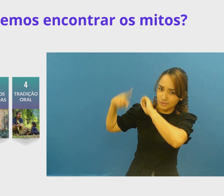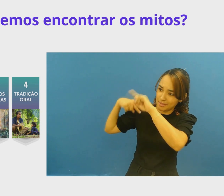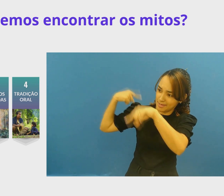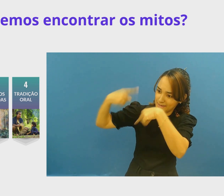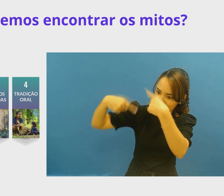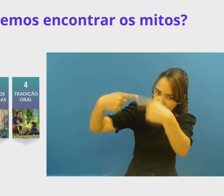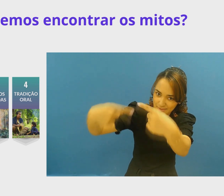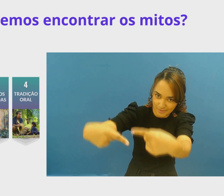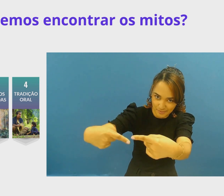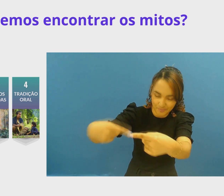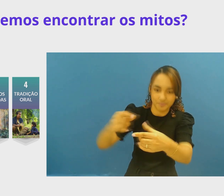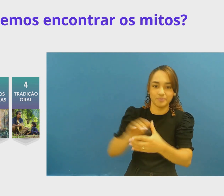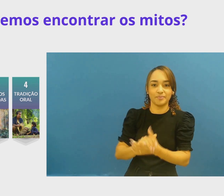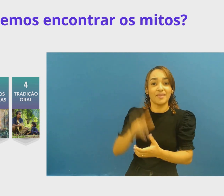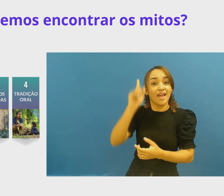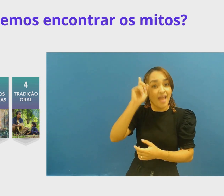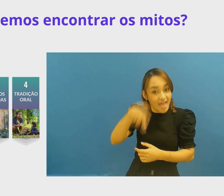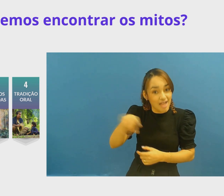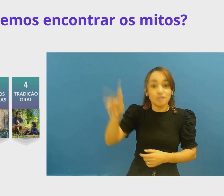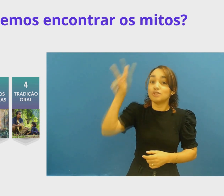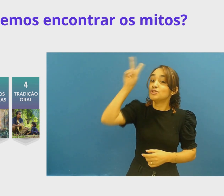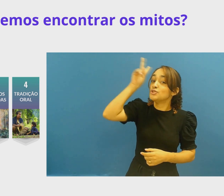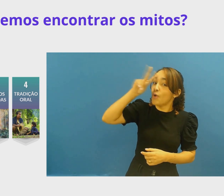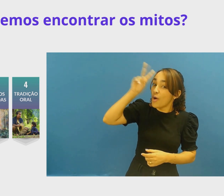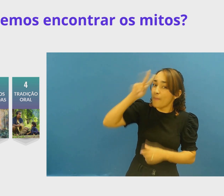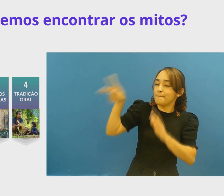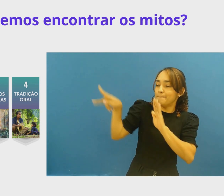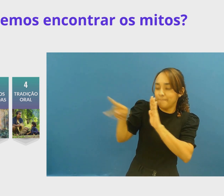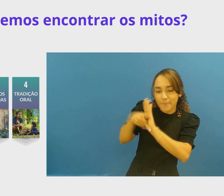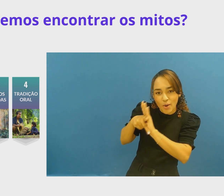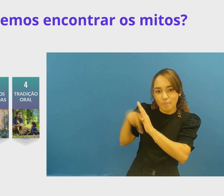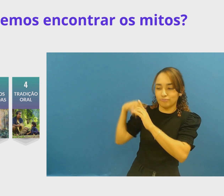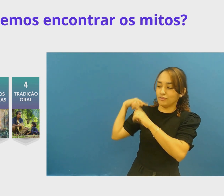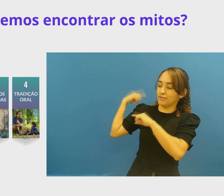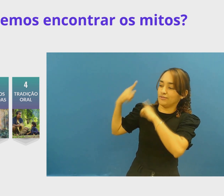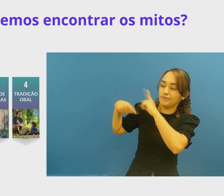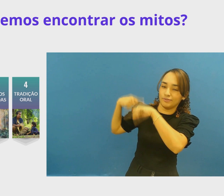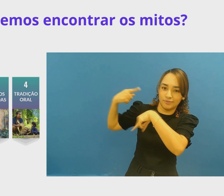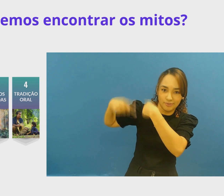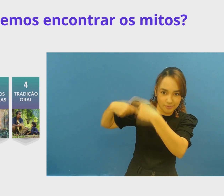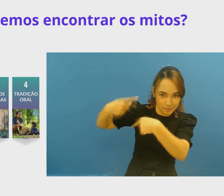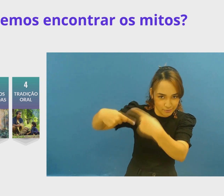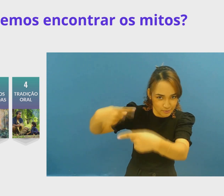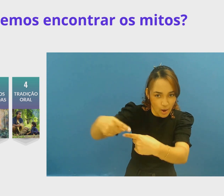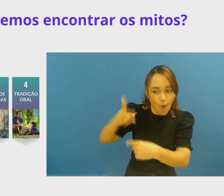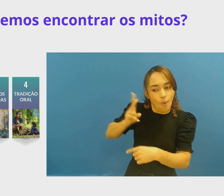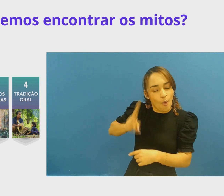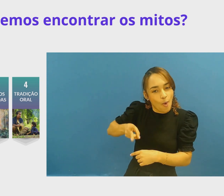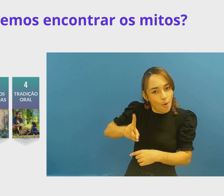Assim, a história continua de geração em geração.